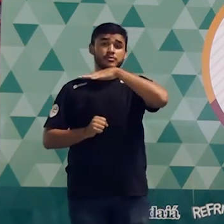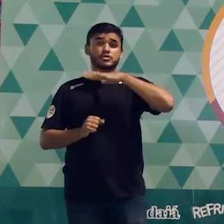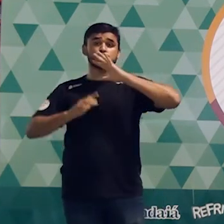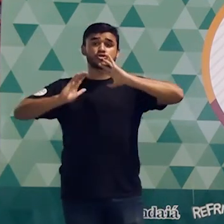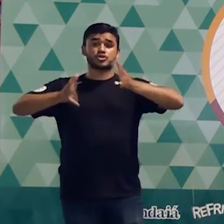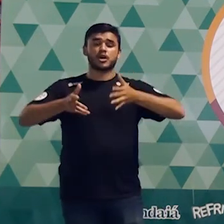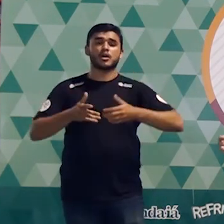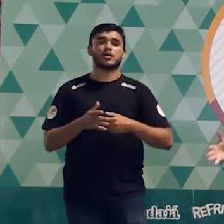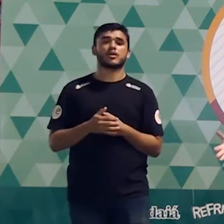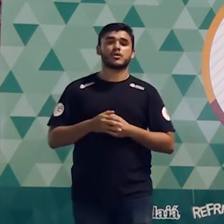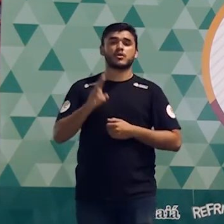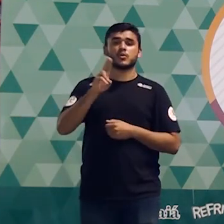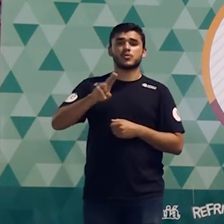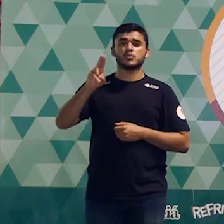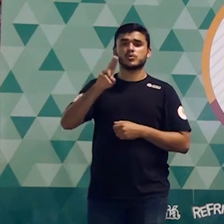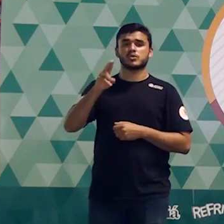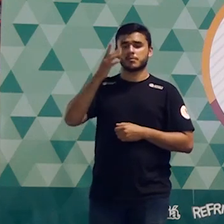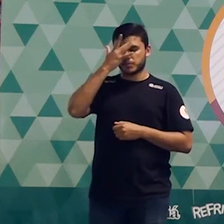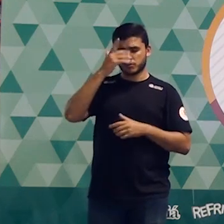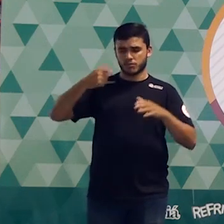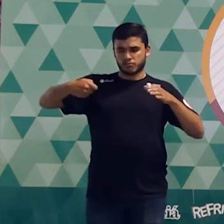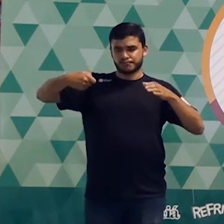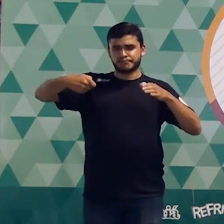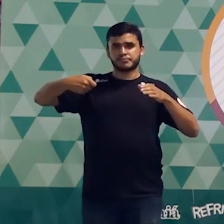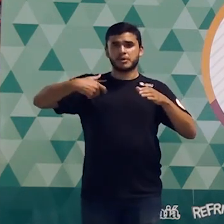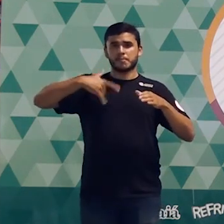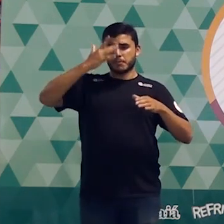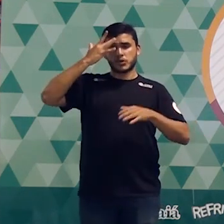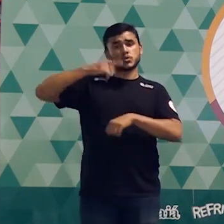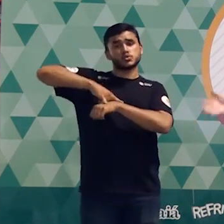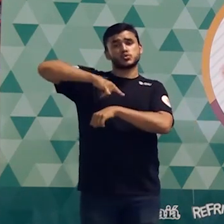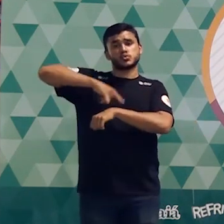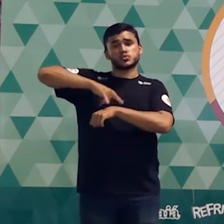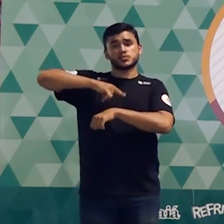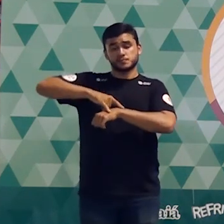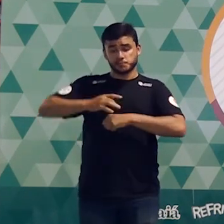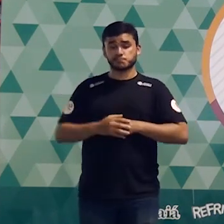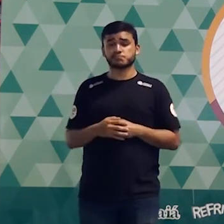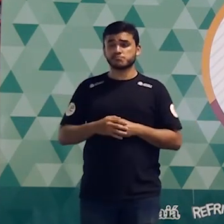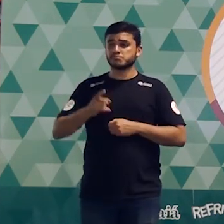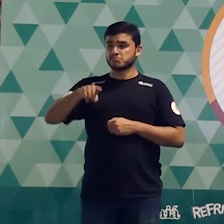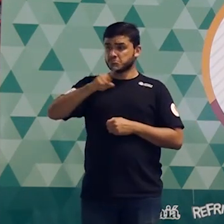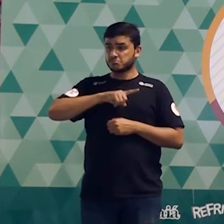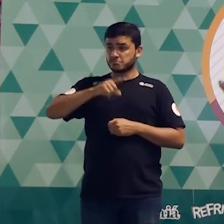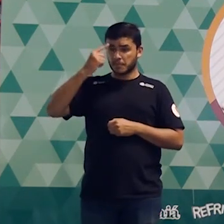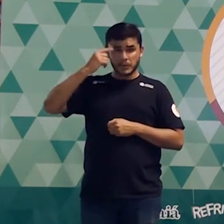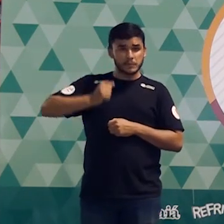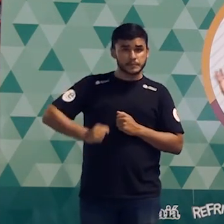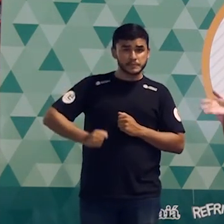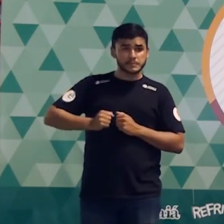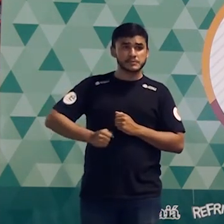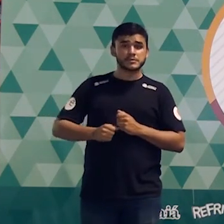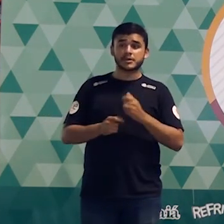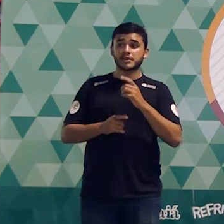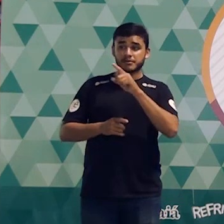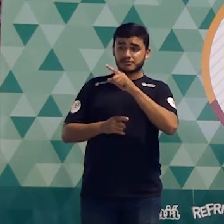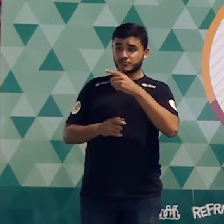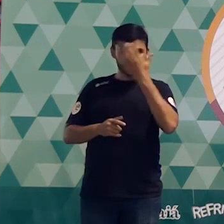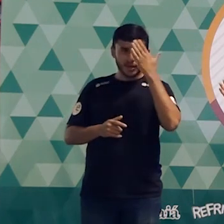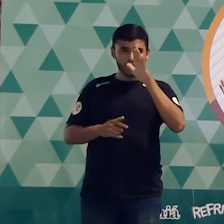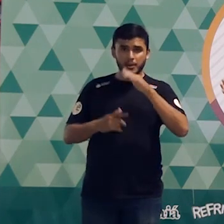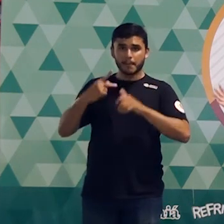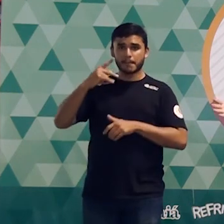já usava os nossos famosos pinicos, né? Quer dizer, não tinha banheiro, todo mundo tinha seu pinico, certo? Para quem é muito novo aqui e não sabe o que é um pinico, pergunta à avó que ela te